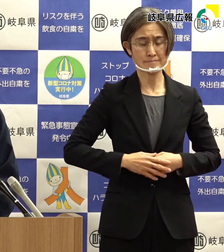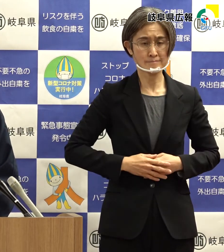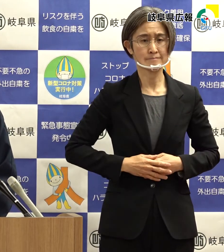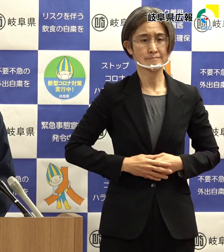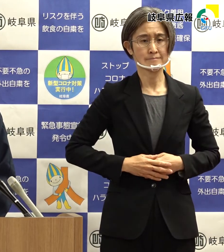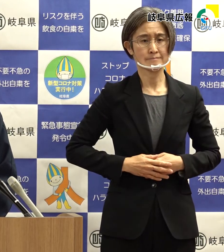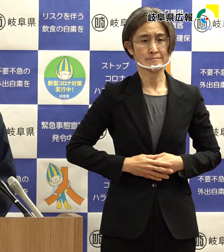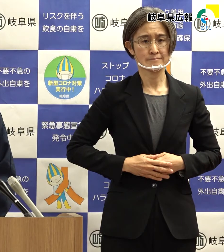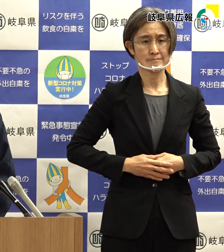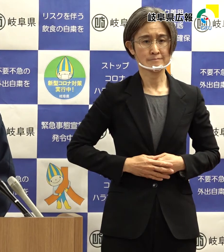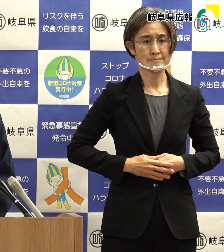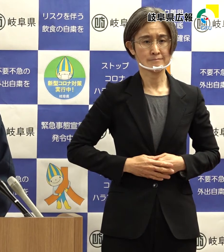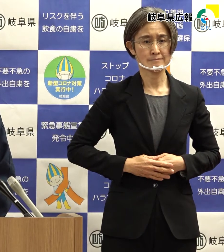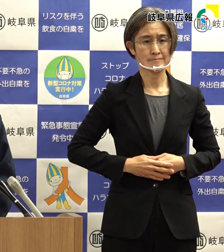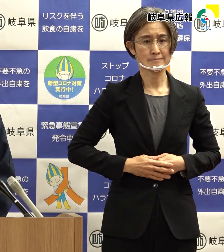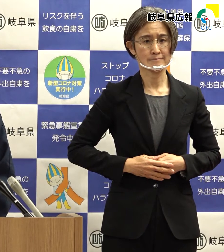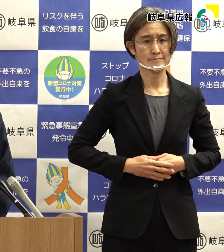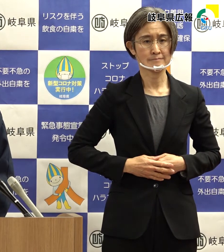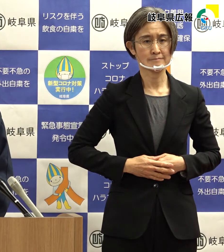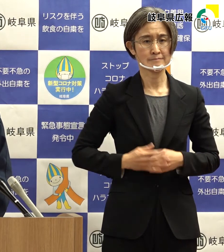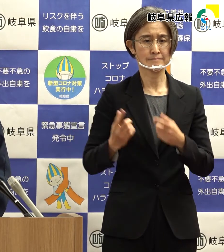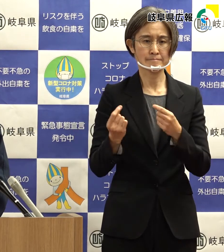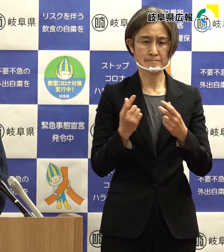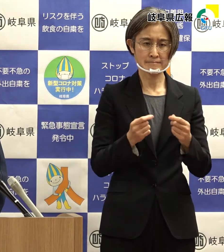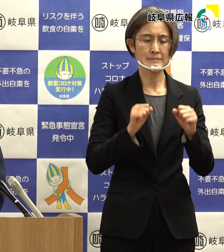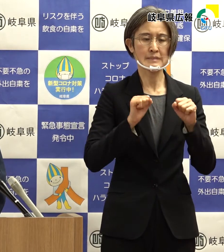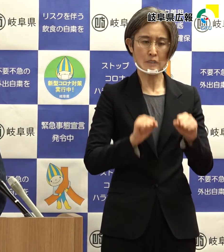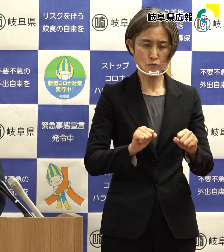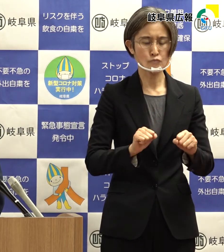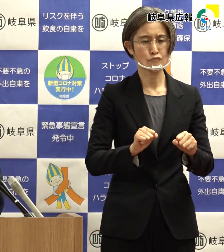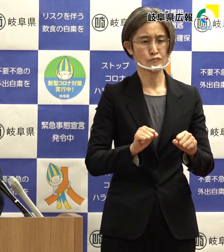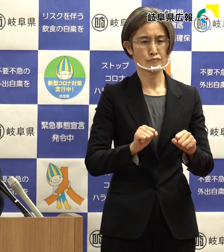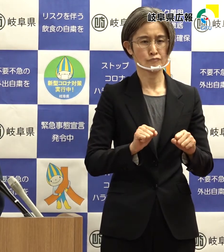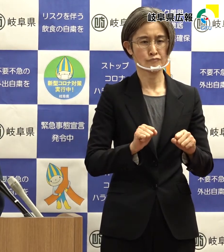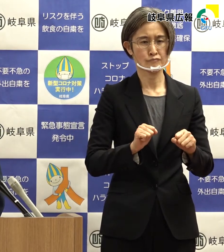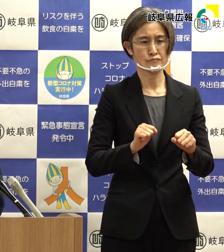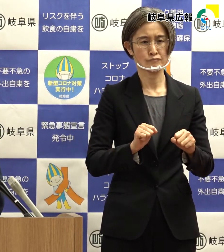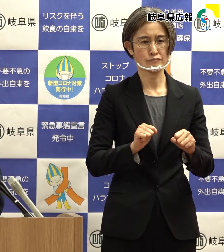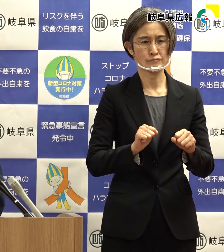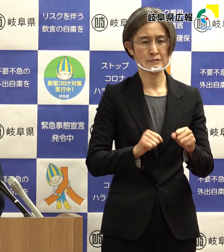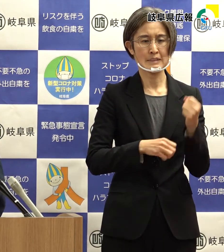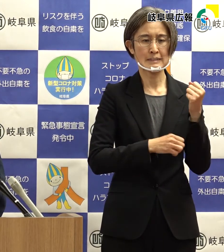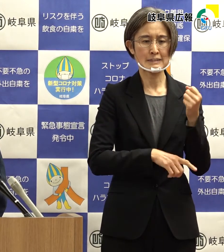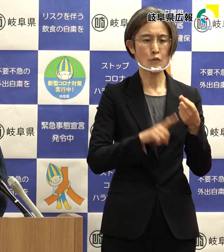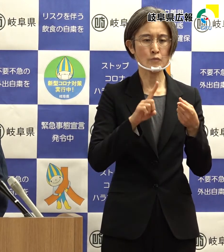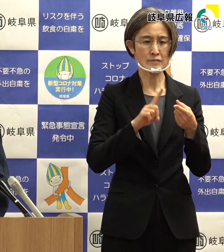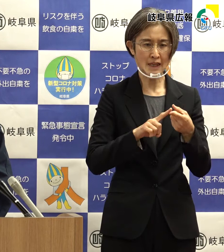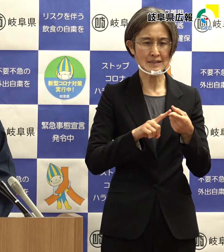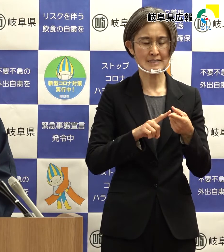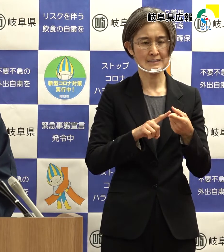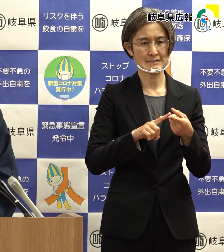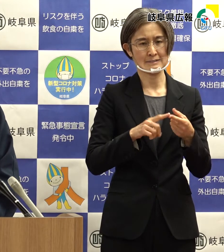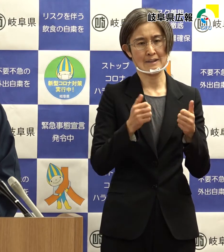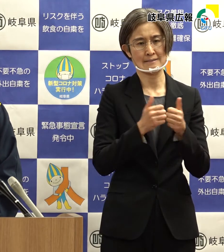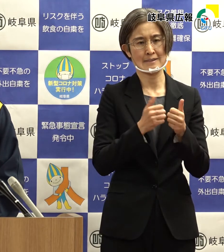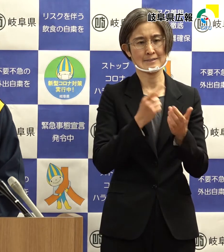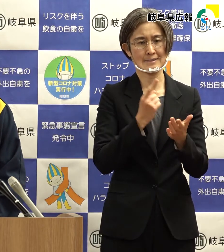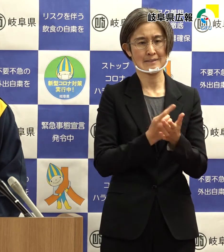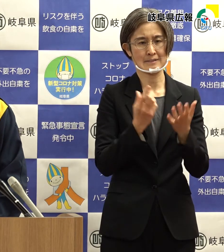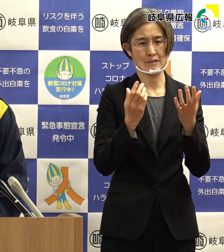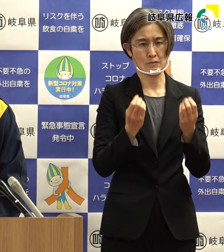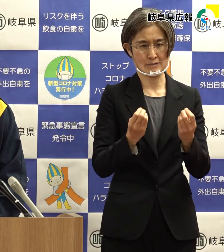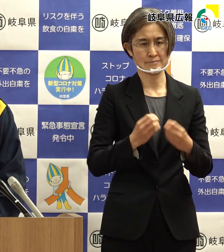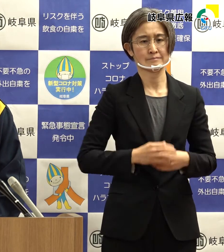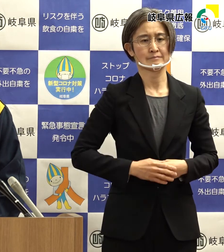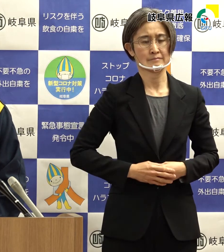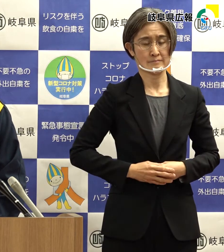まあ、しっかり、やろうというあの、まあ、基本的なところの話だけでしたので、